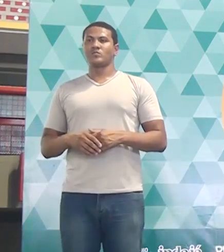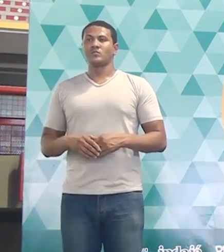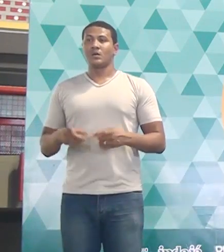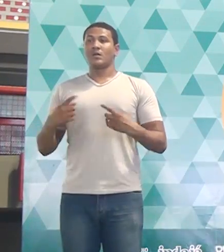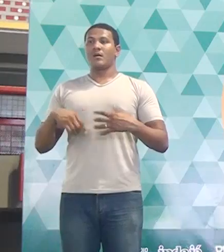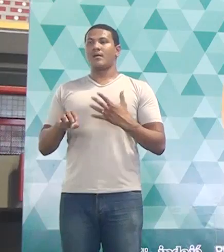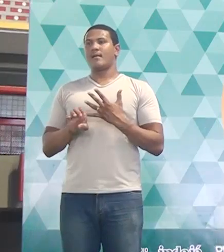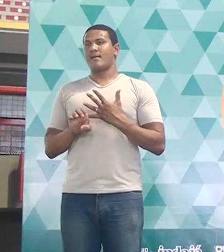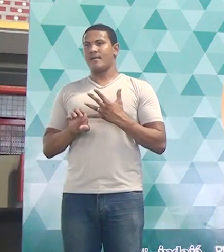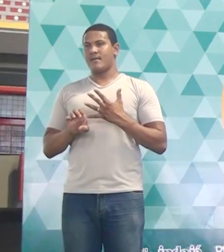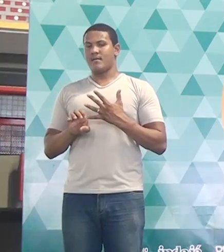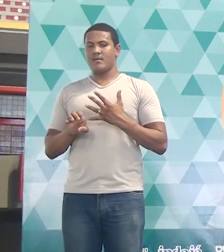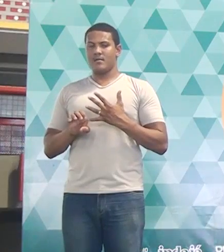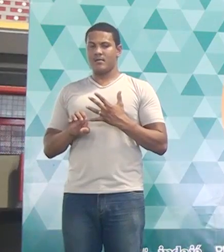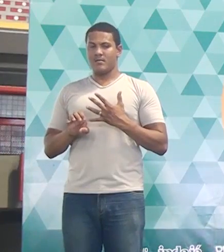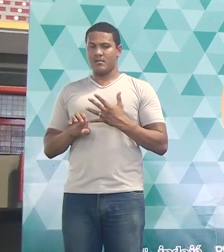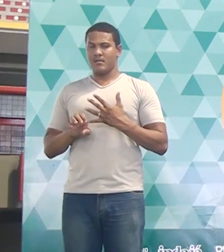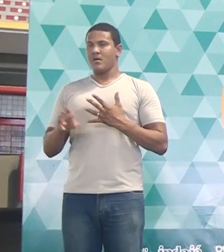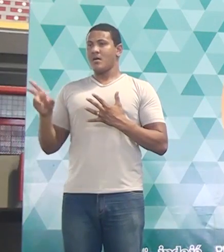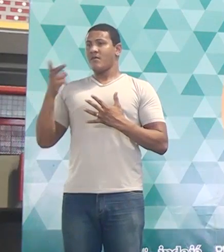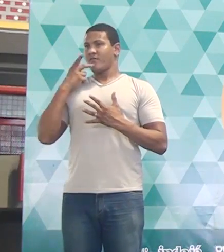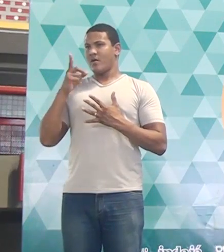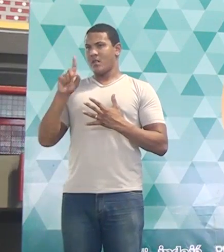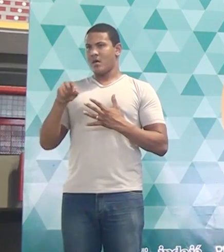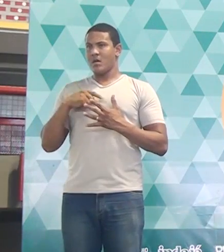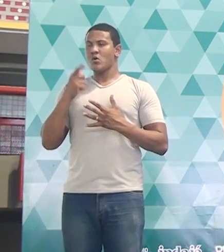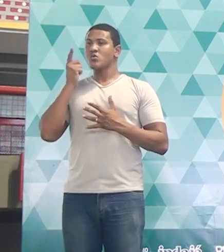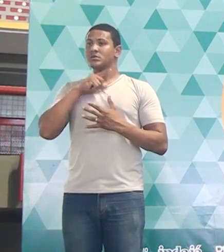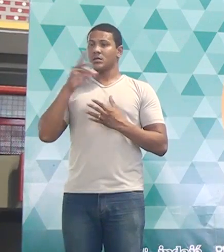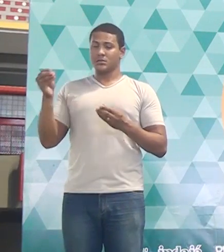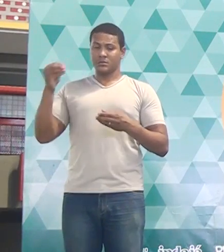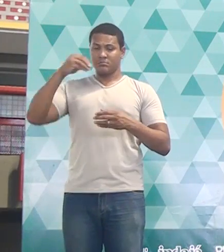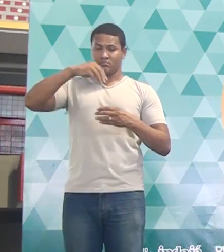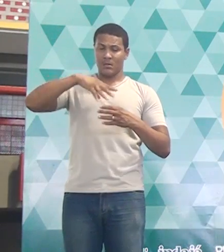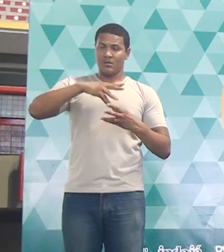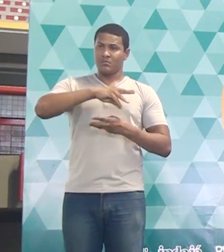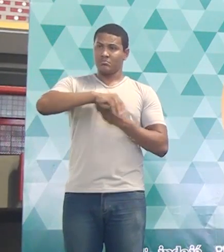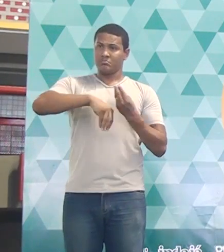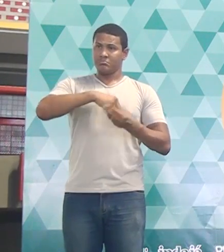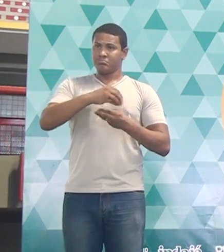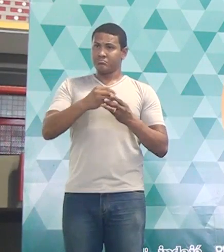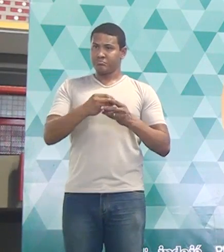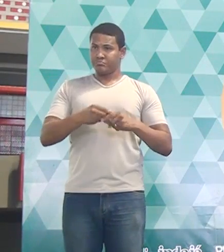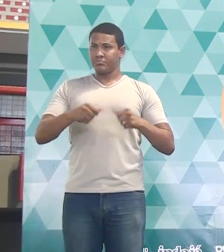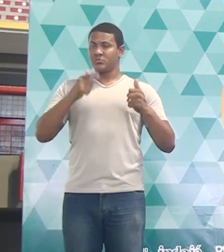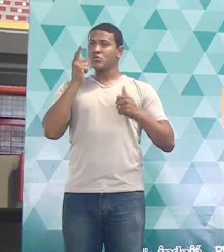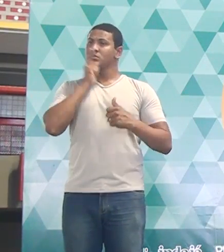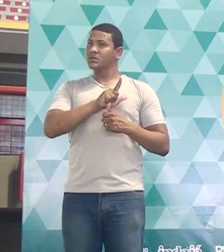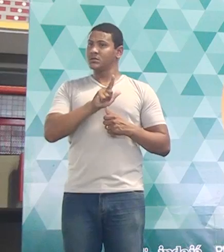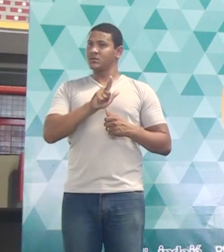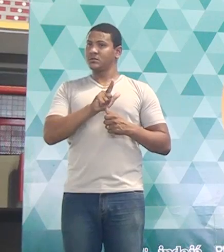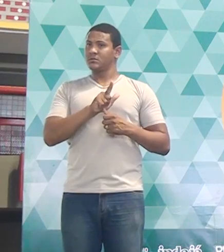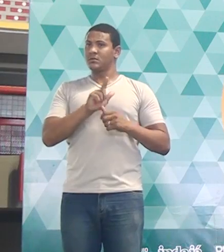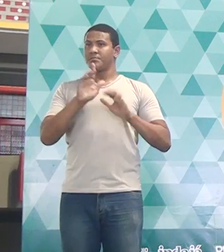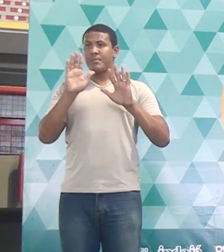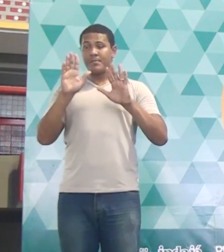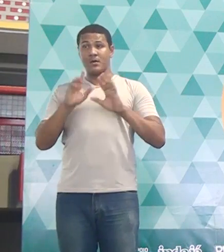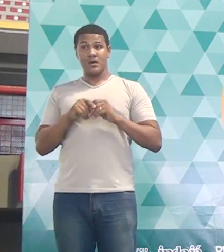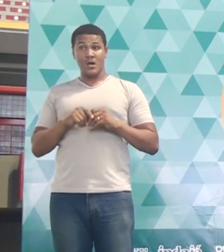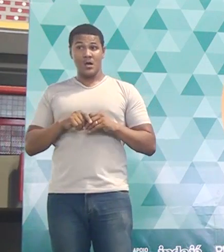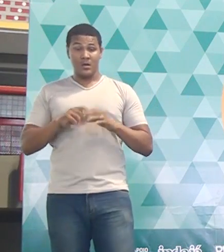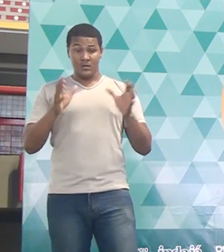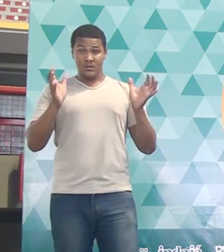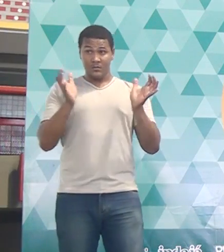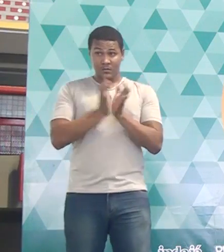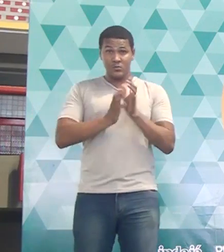Companheiros, as únicas bases que são solúveis em água são as que têm o A ou o amônio. Hidróxido de